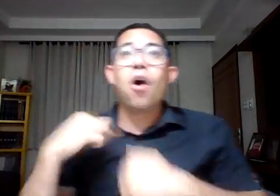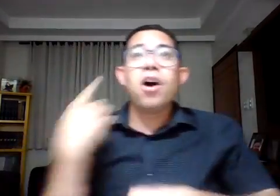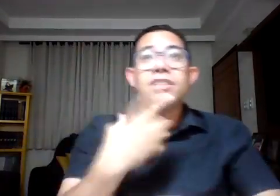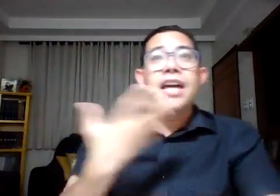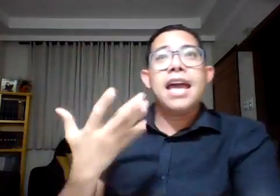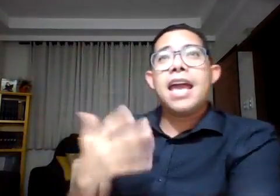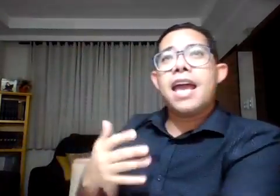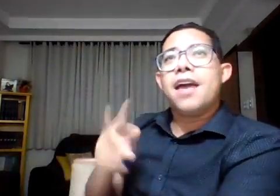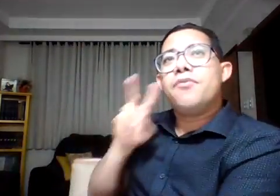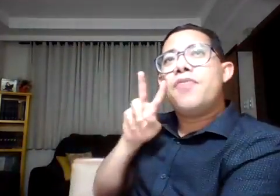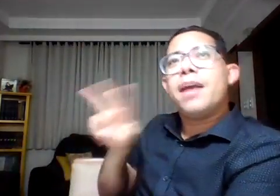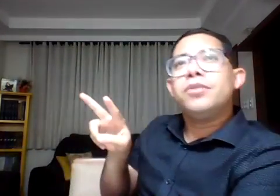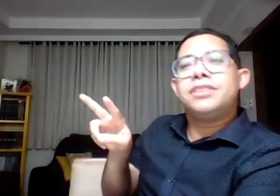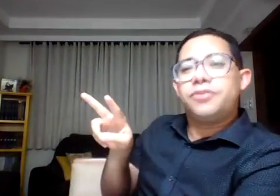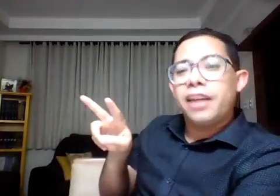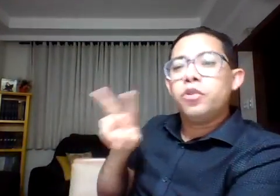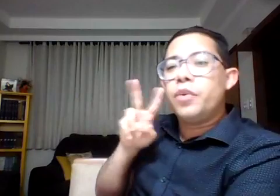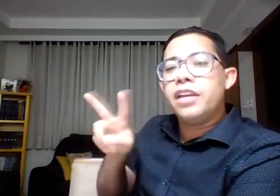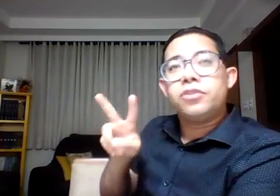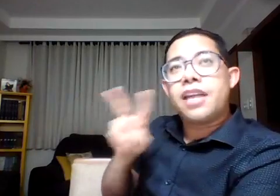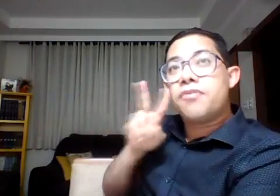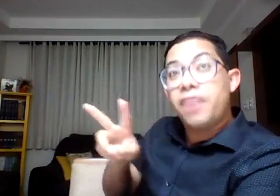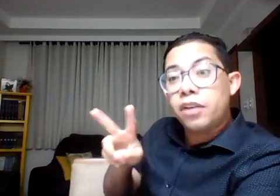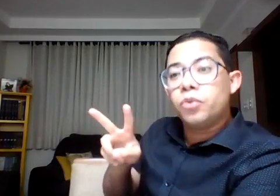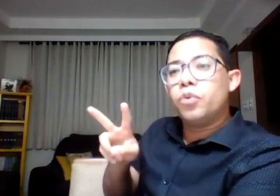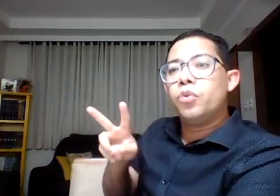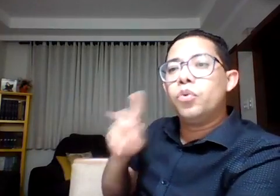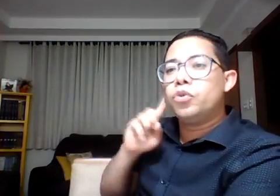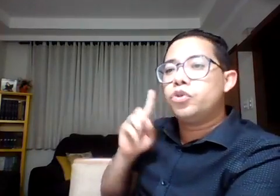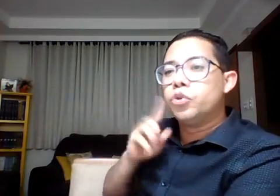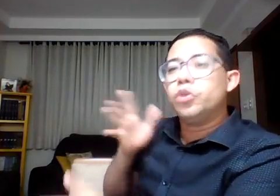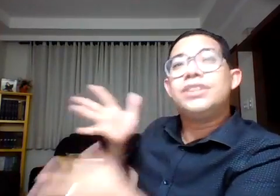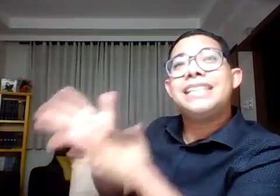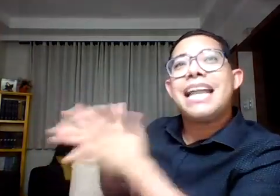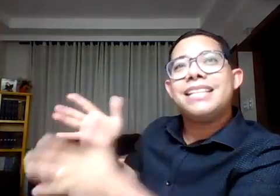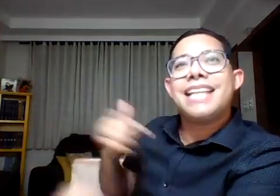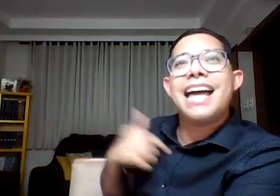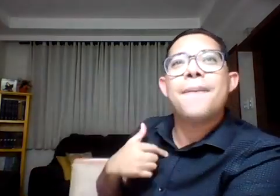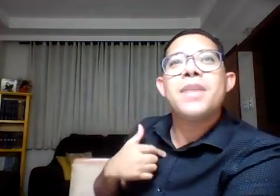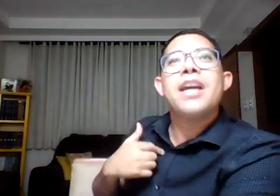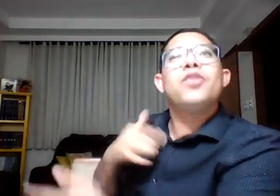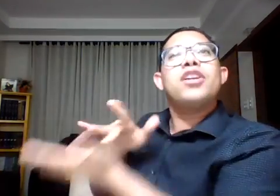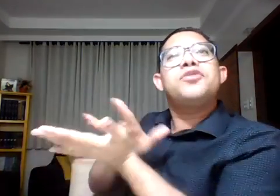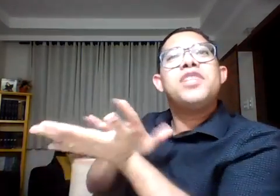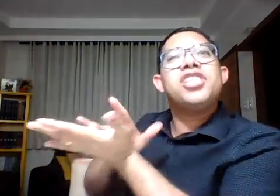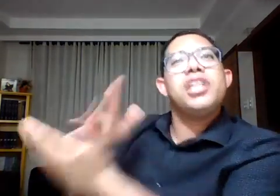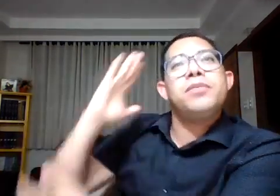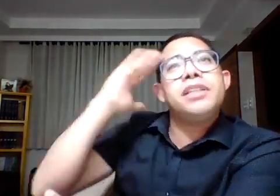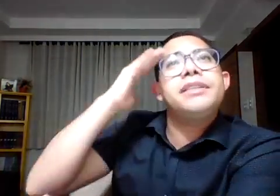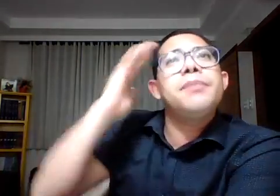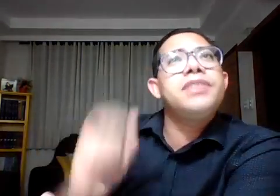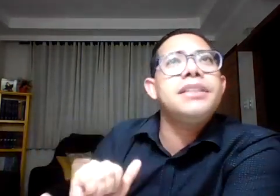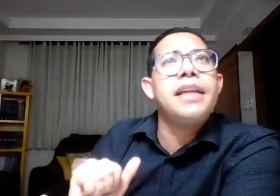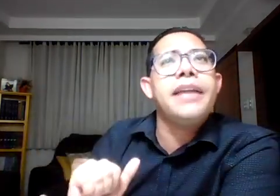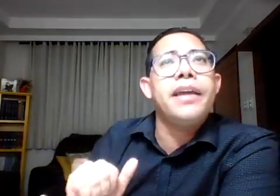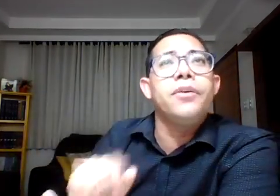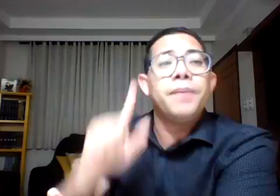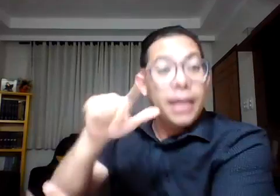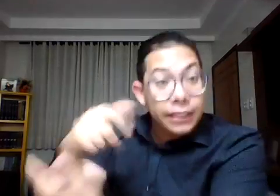nós vendo isso, né, vendo o surdo sinalizar, nós fingimos que estamos entendendo. Então,